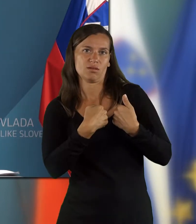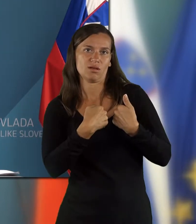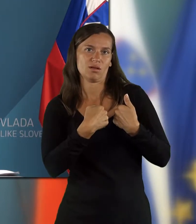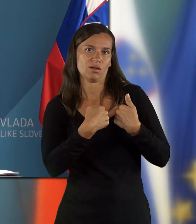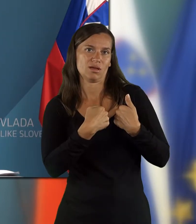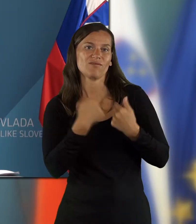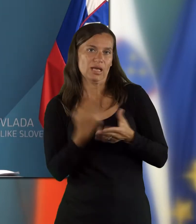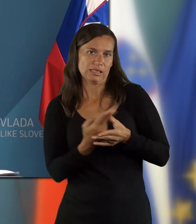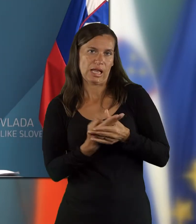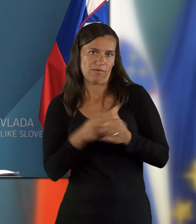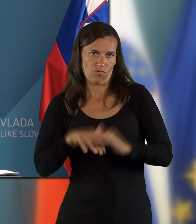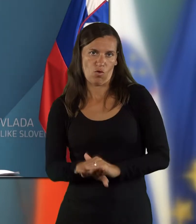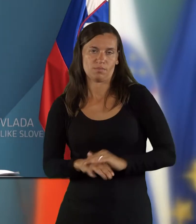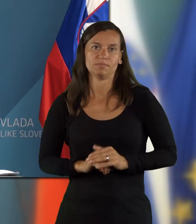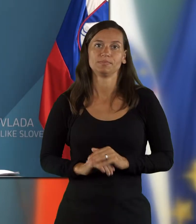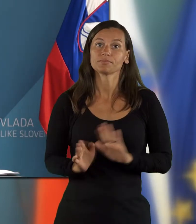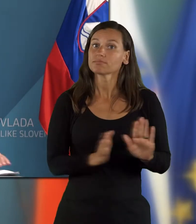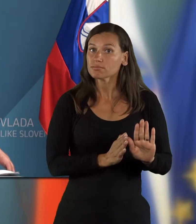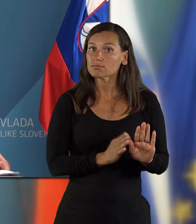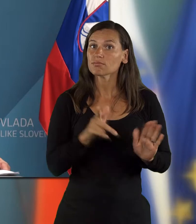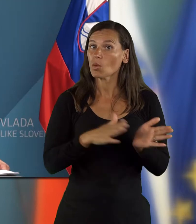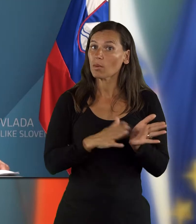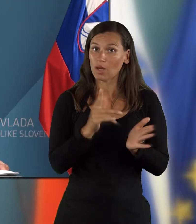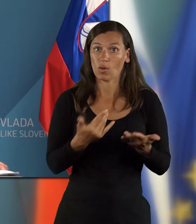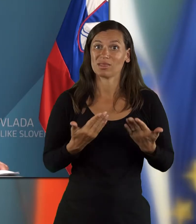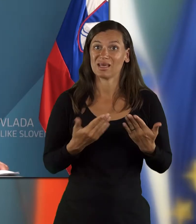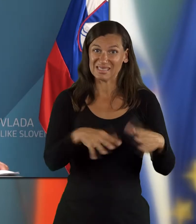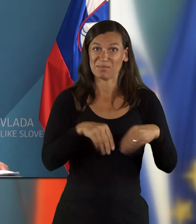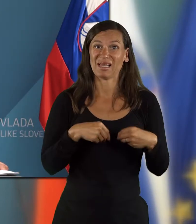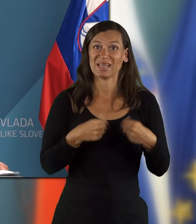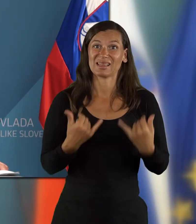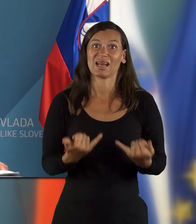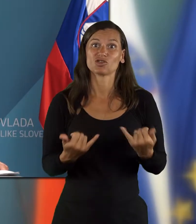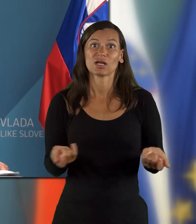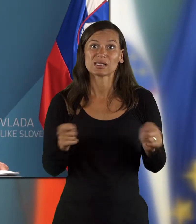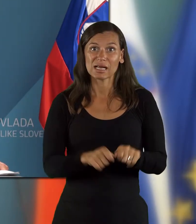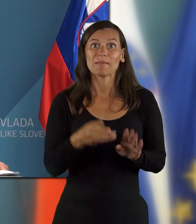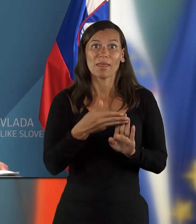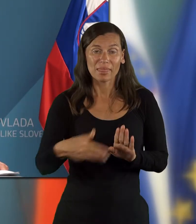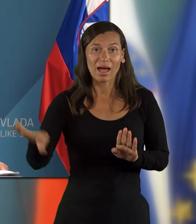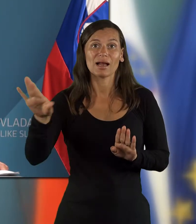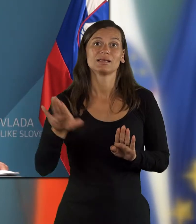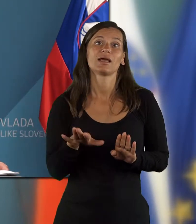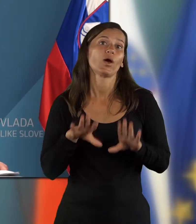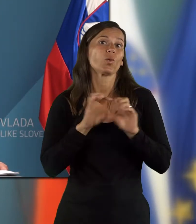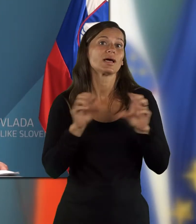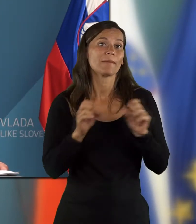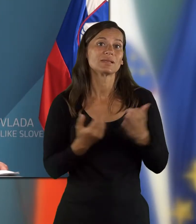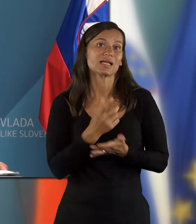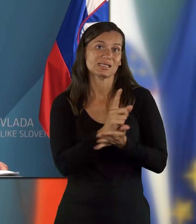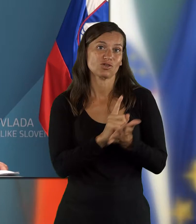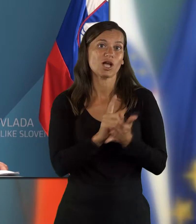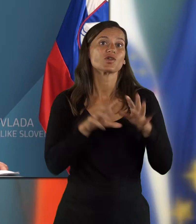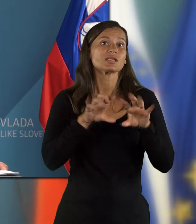vrnili v rezervo. Skratka, od sprejetja današnjega sklepa dalje ukrepi za